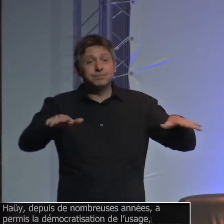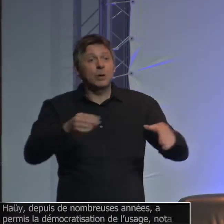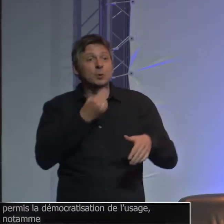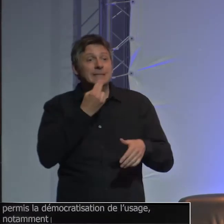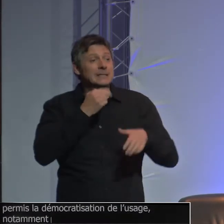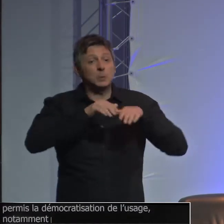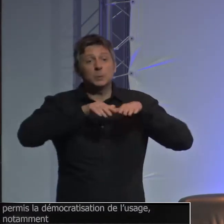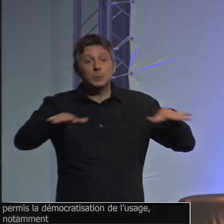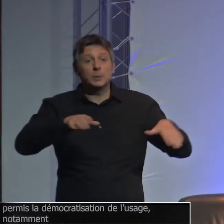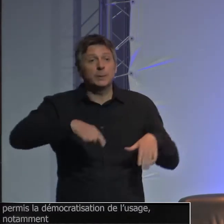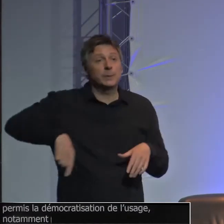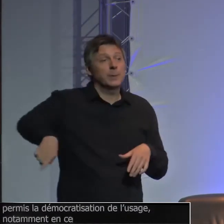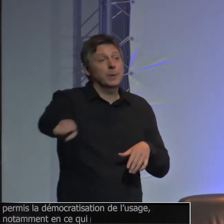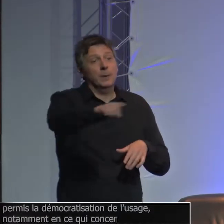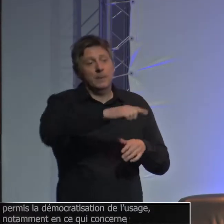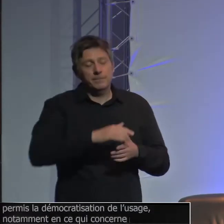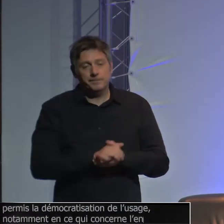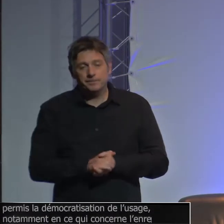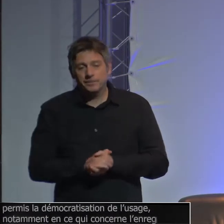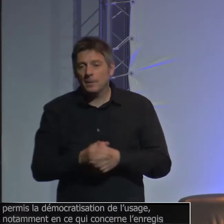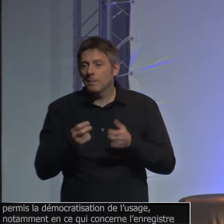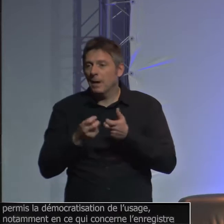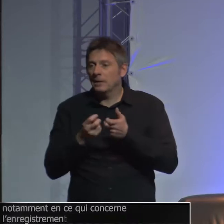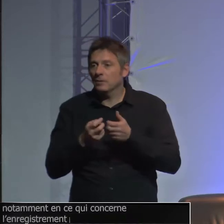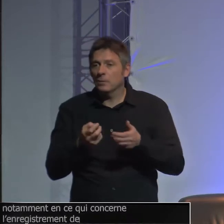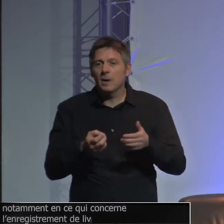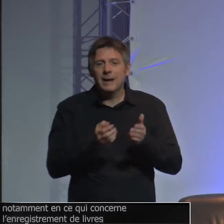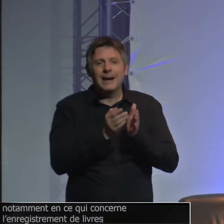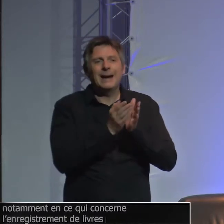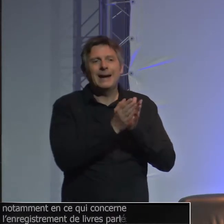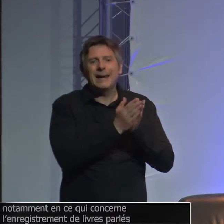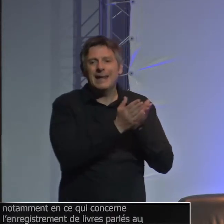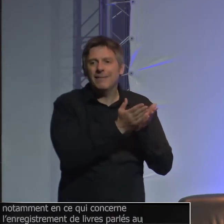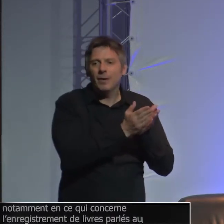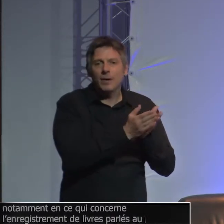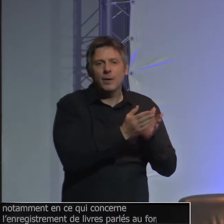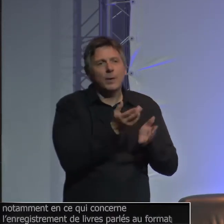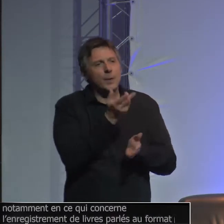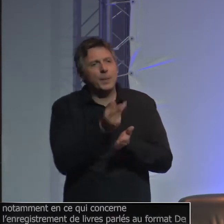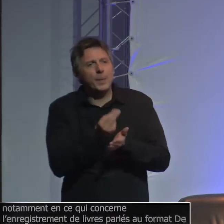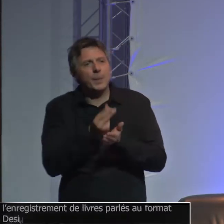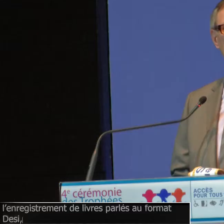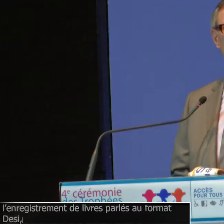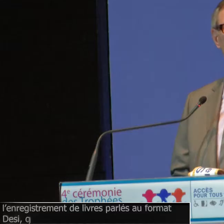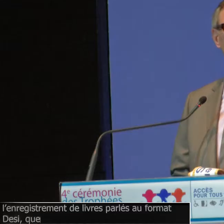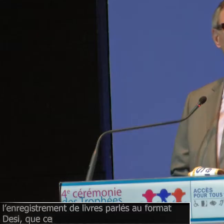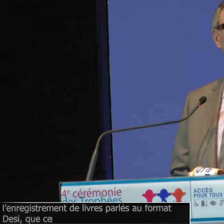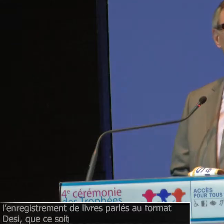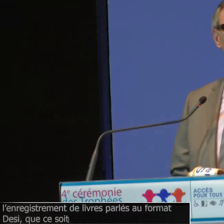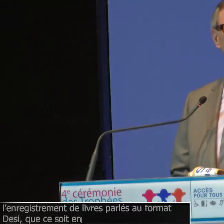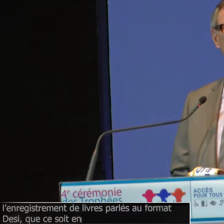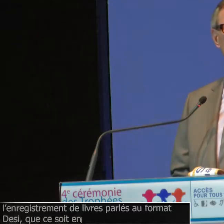l'usage, notamment en ce qui concerne l'enregistrement de livres parlés au format DAISY, que ce